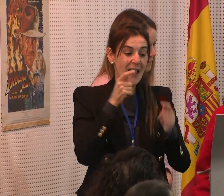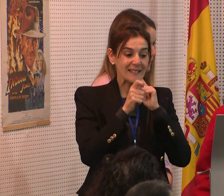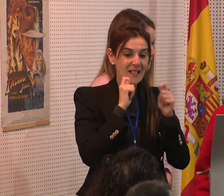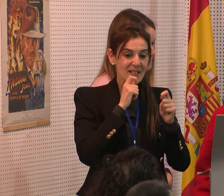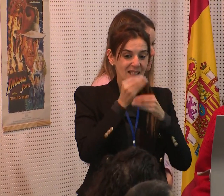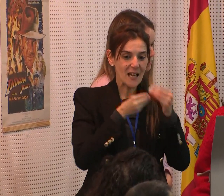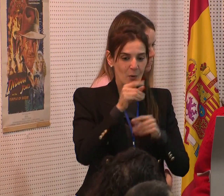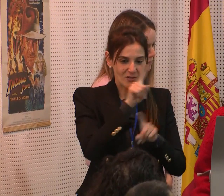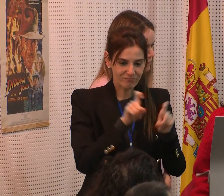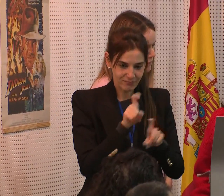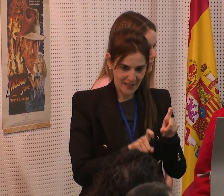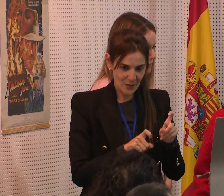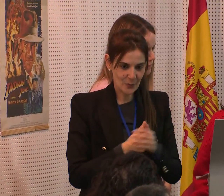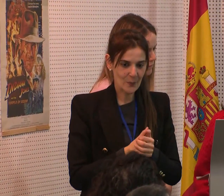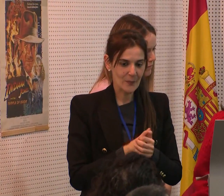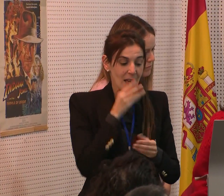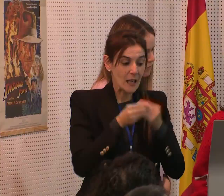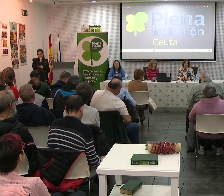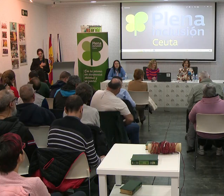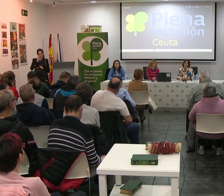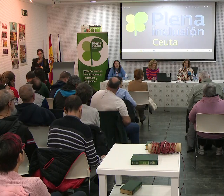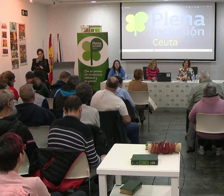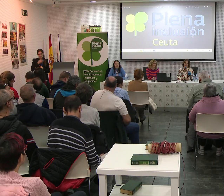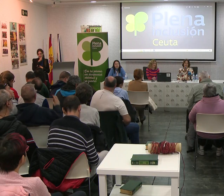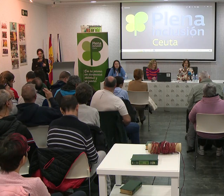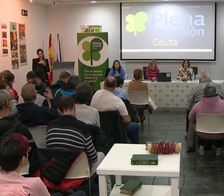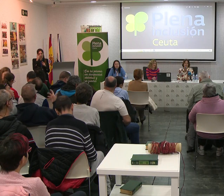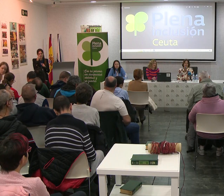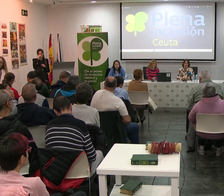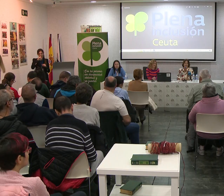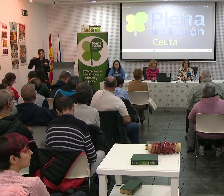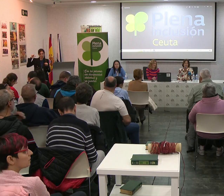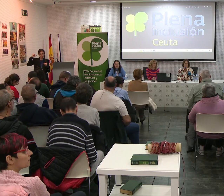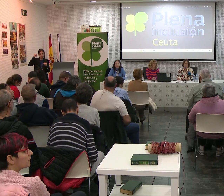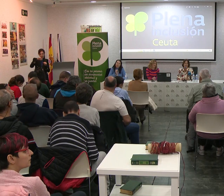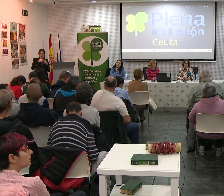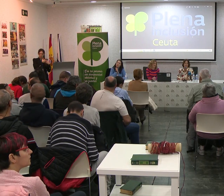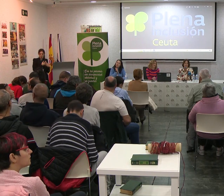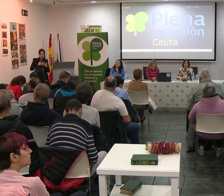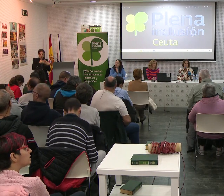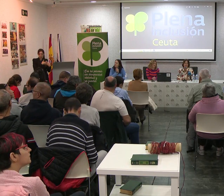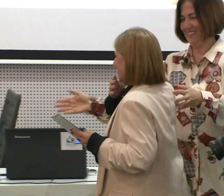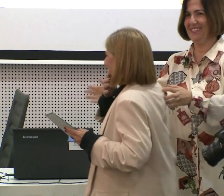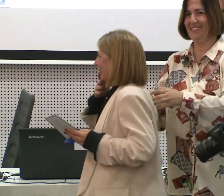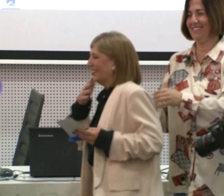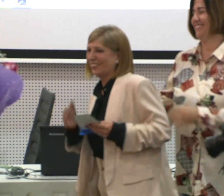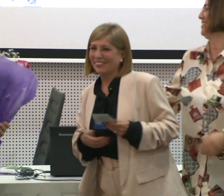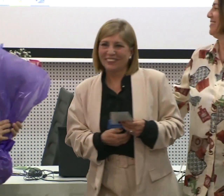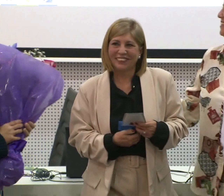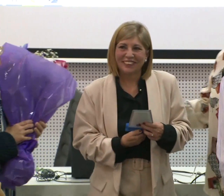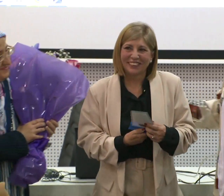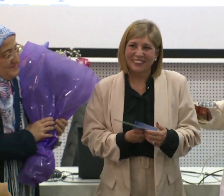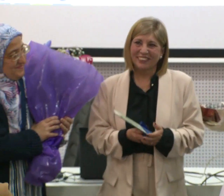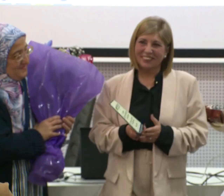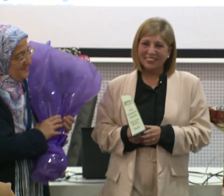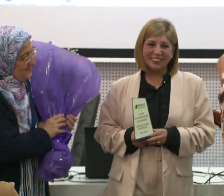esfuerzo que Plena Inclusión reconoce con el premio a la mujer trabajadora con discapacidad, que en esta novena edición ha otorgado a María